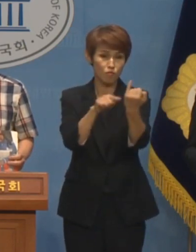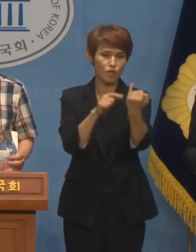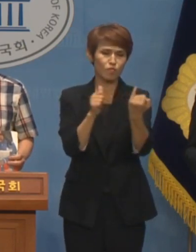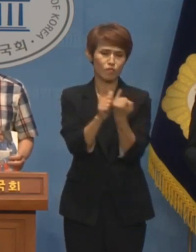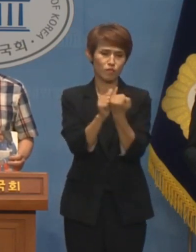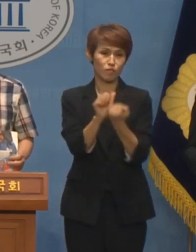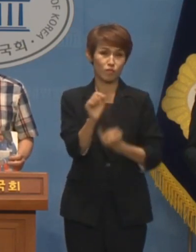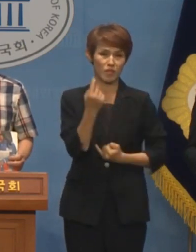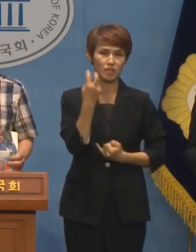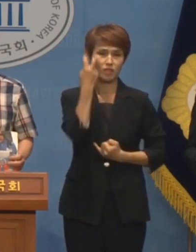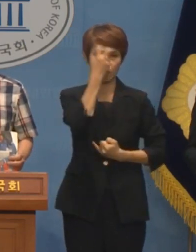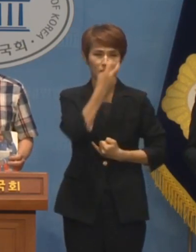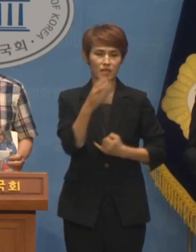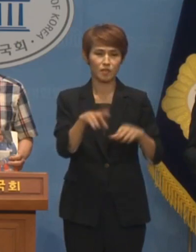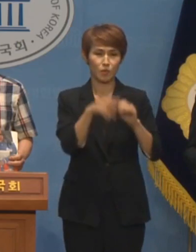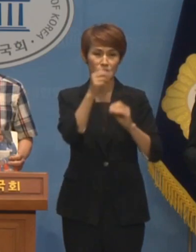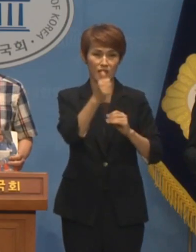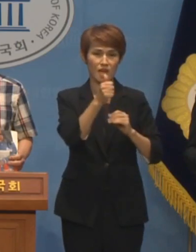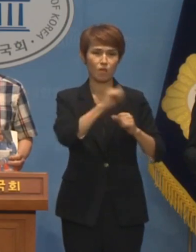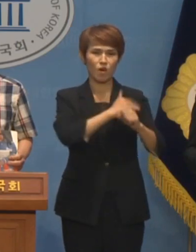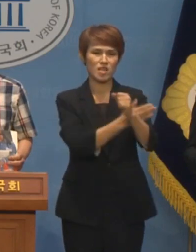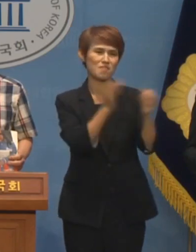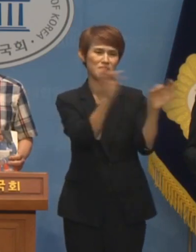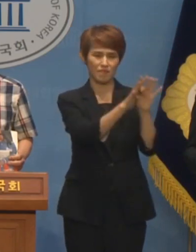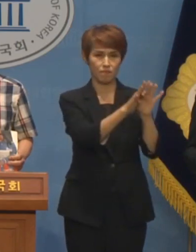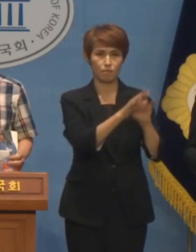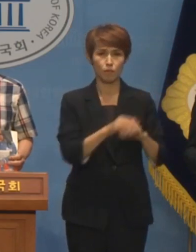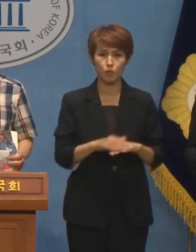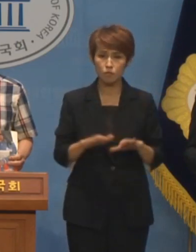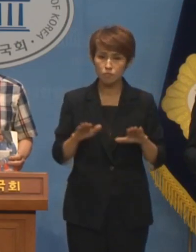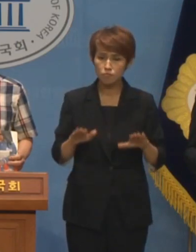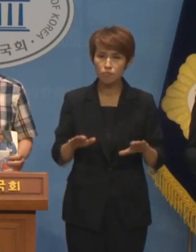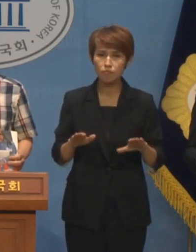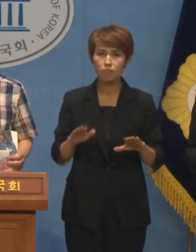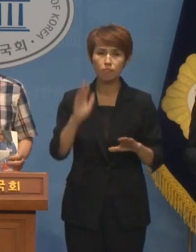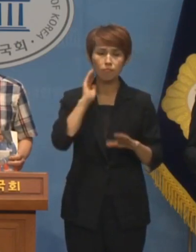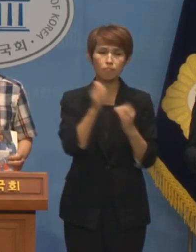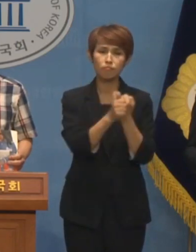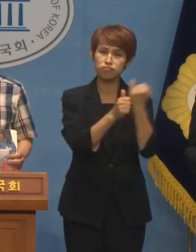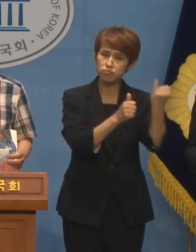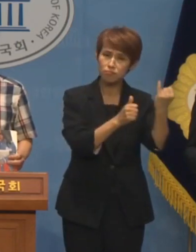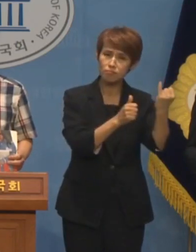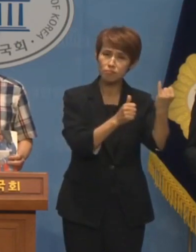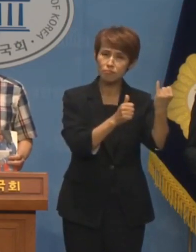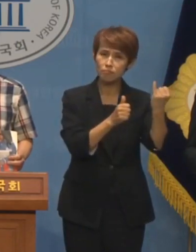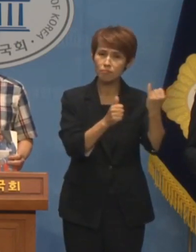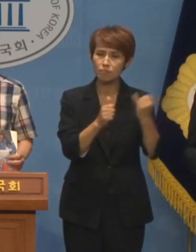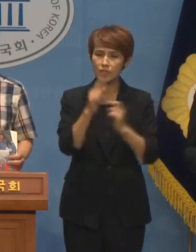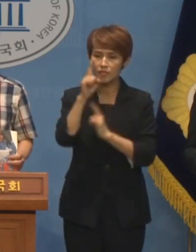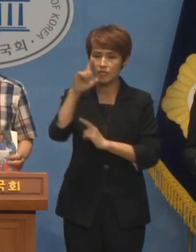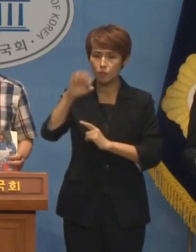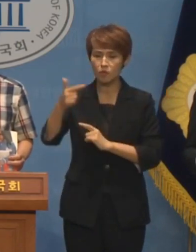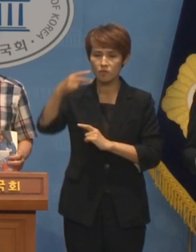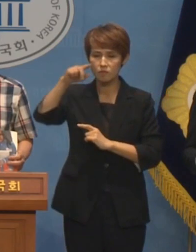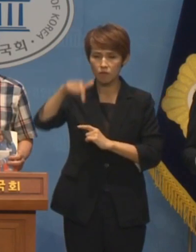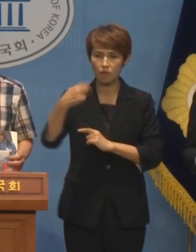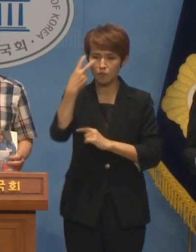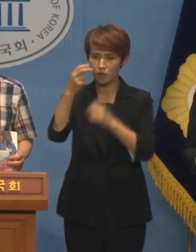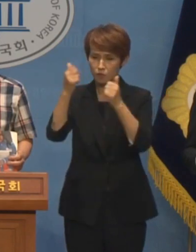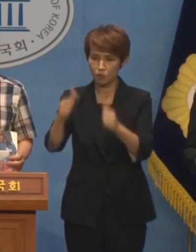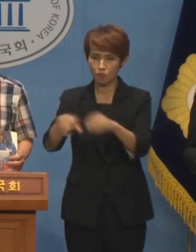그런데 이원석 검찰총장과 지금 피의자로 취급되는 김건희 여사가 그런 관계가 아닌데요. 왜 보고를 하지